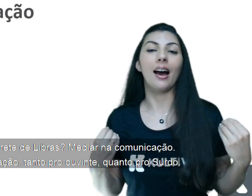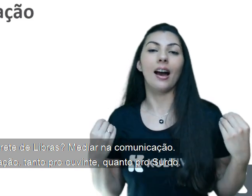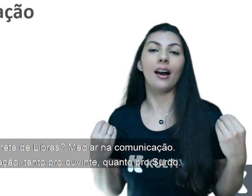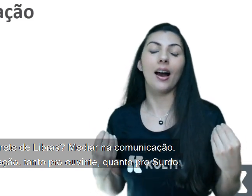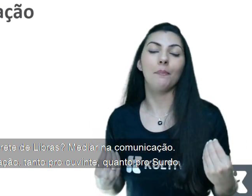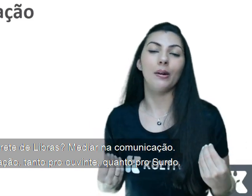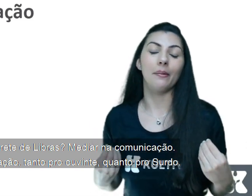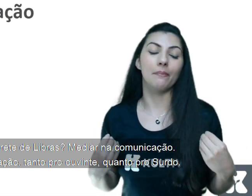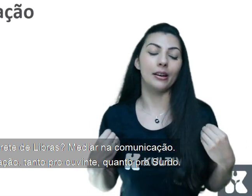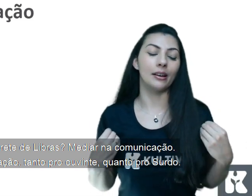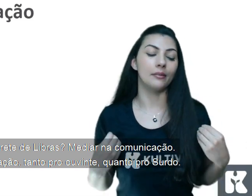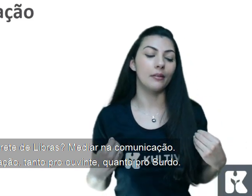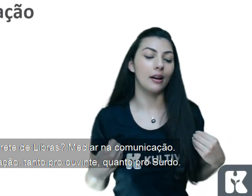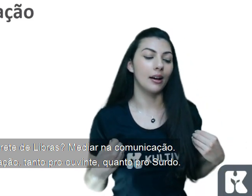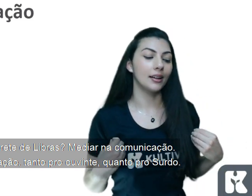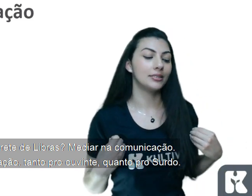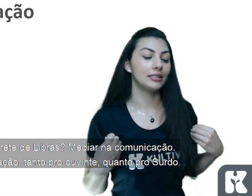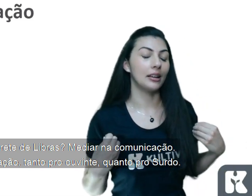Fazer